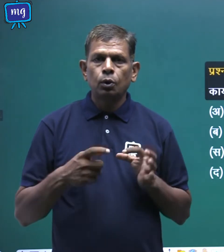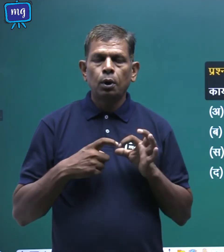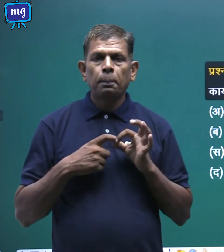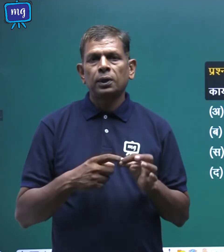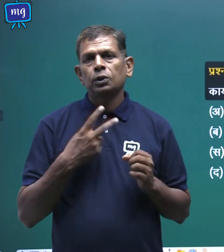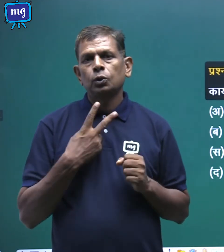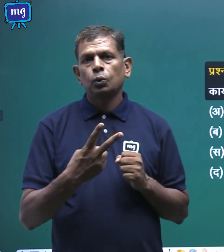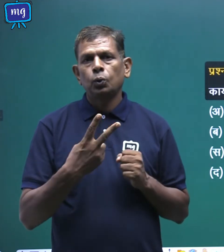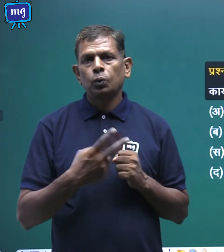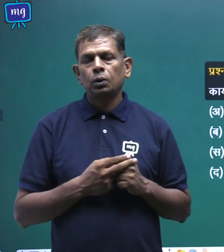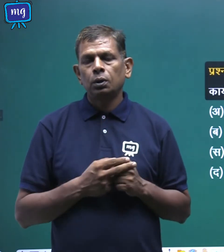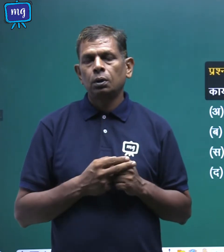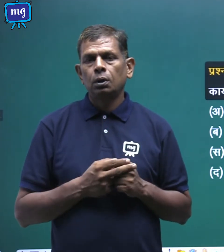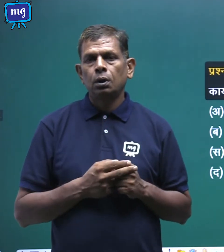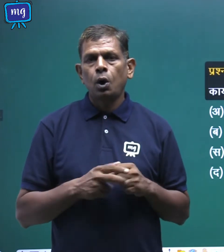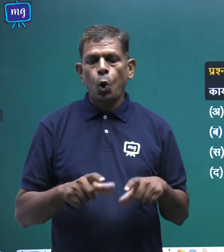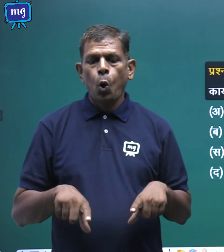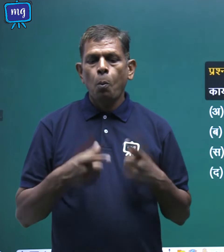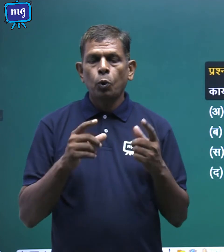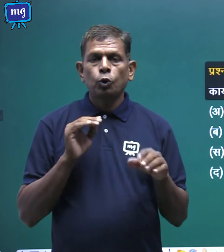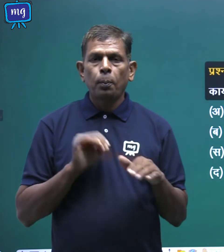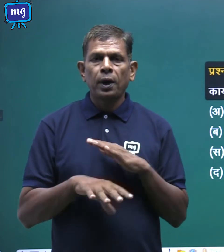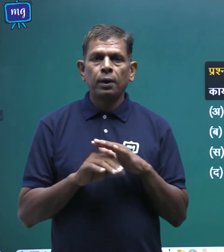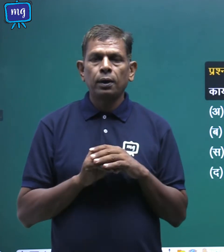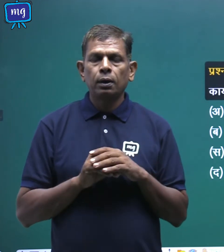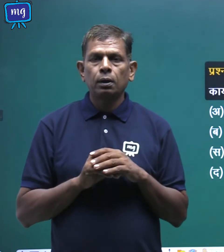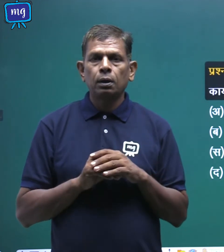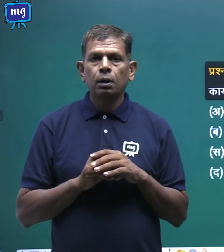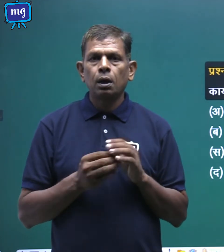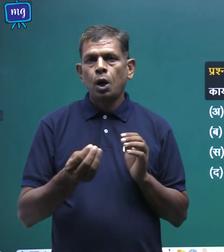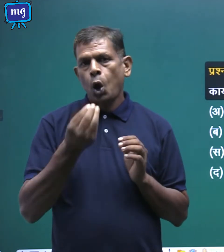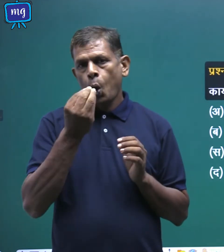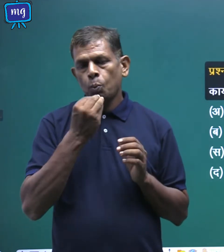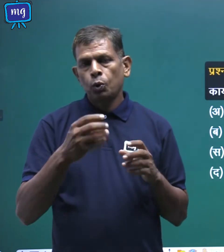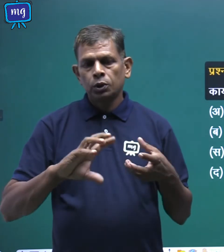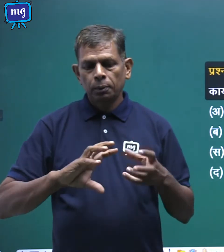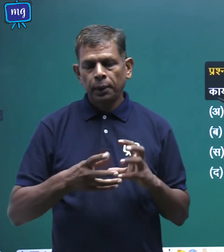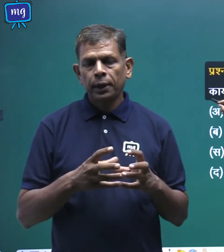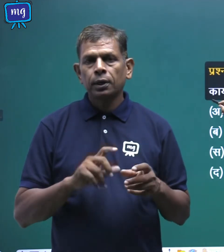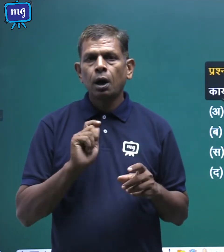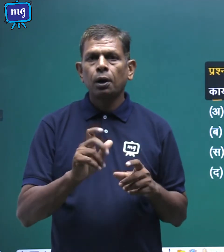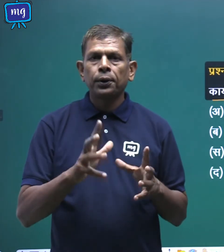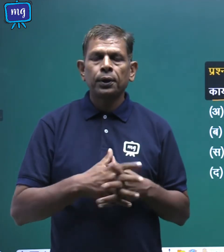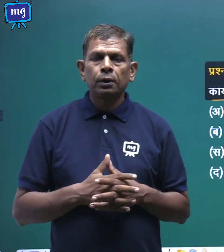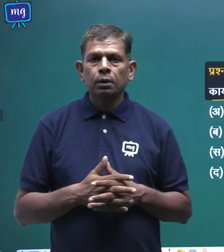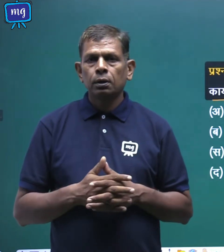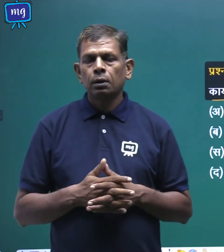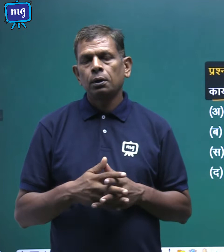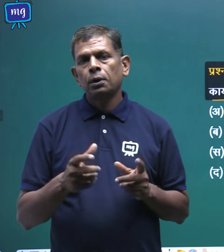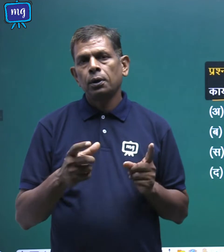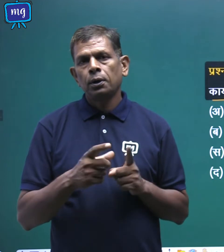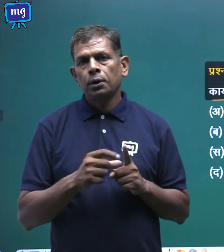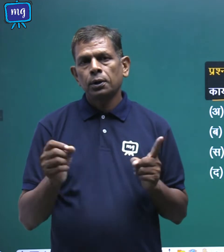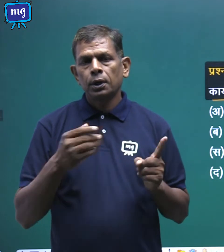प्रश्न 2, पौधों में भोजन बनाने का कार्य किया